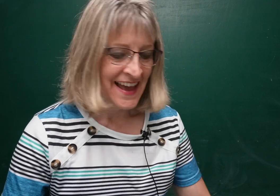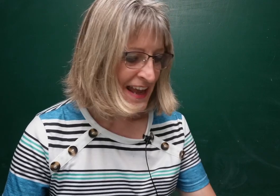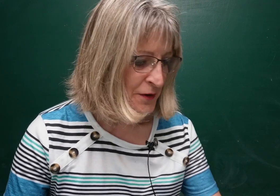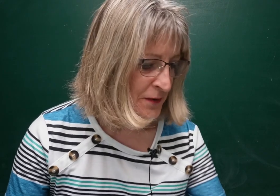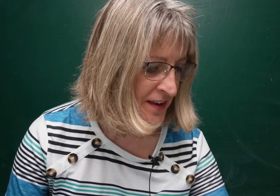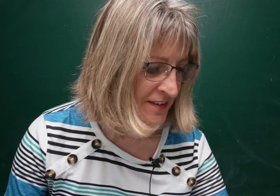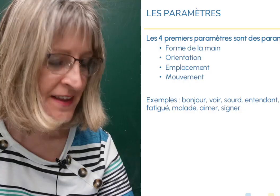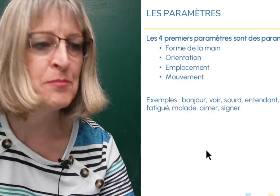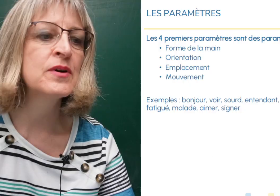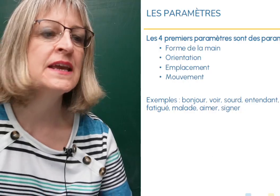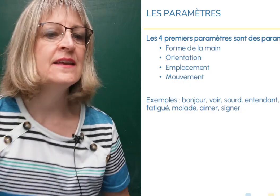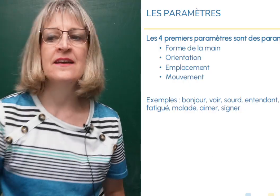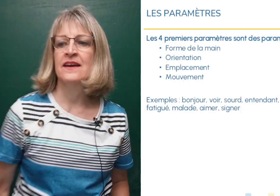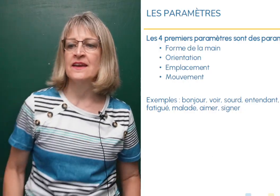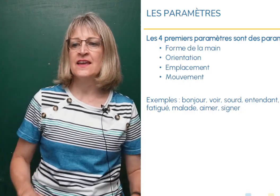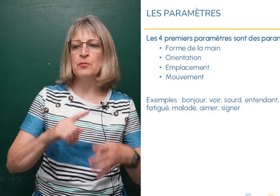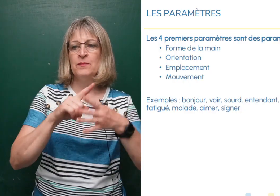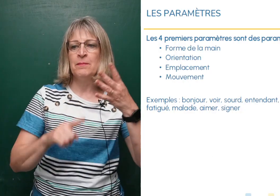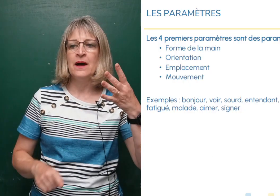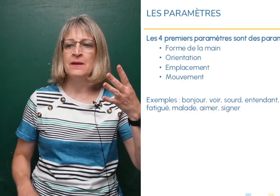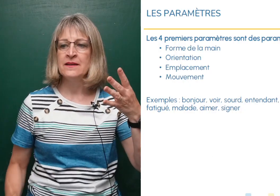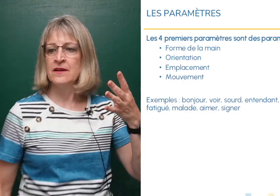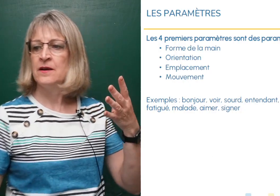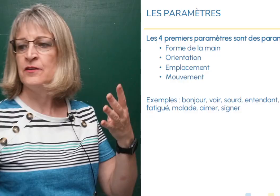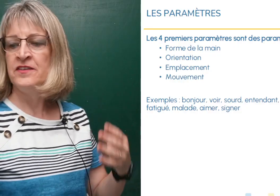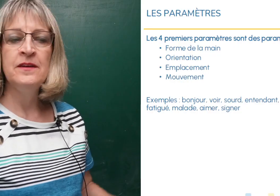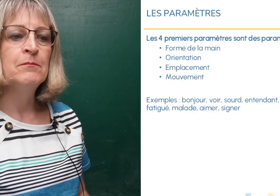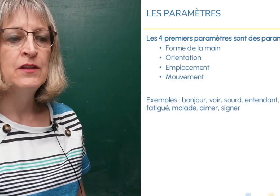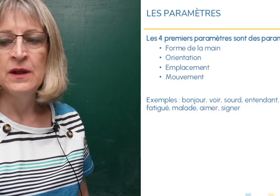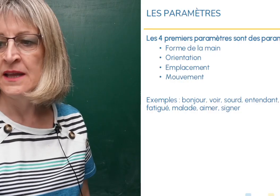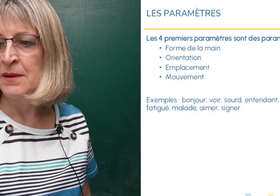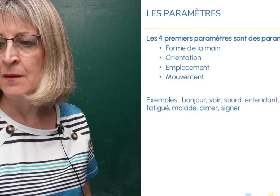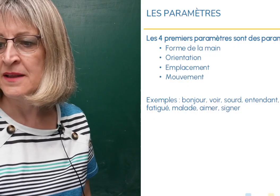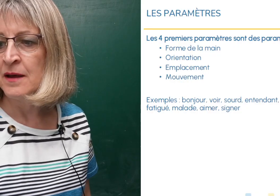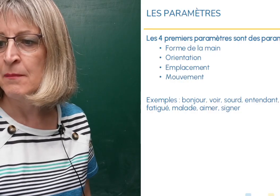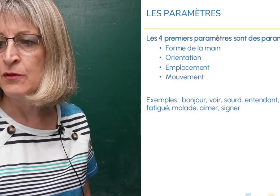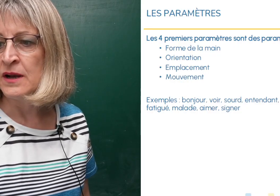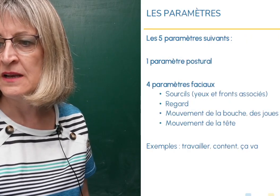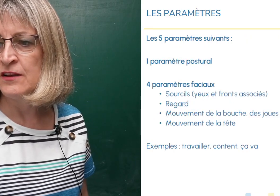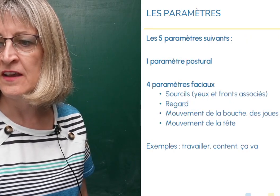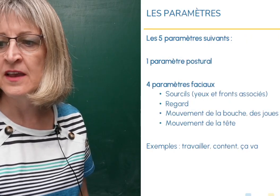Alors, ça, c'était pour les 4 premiers paramètres dits manuels, les paramètres manuels. Il y en a 5